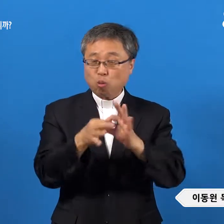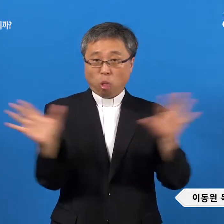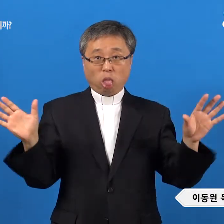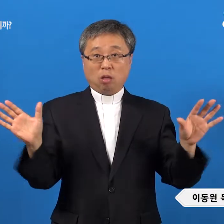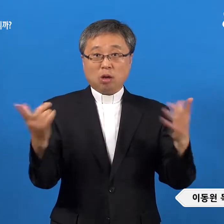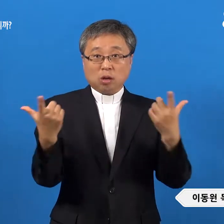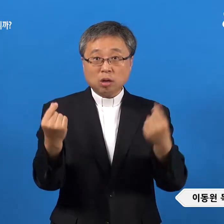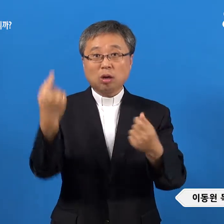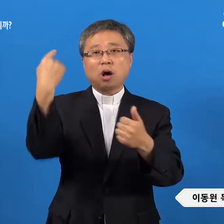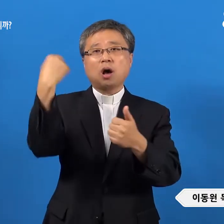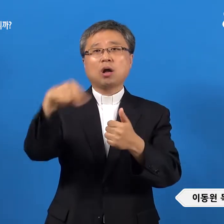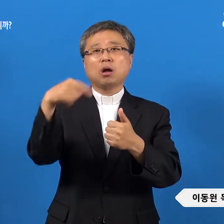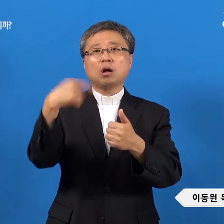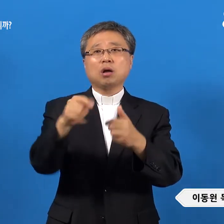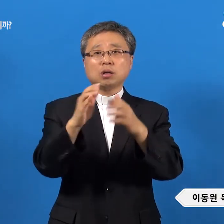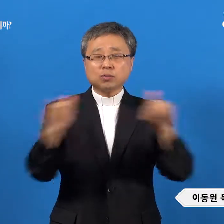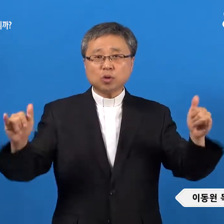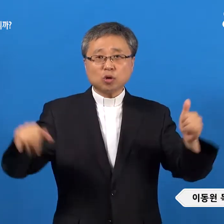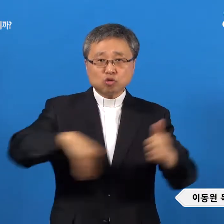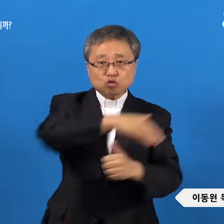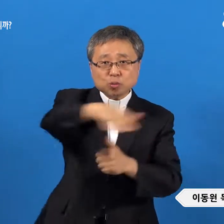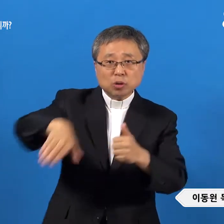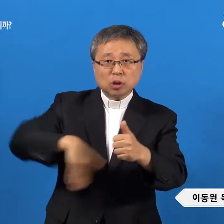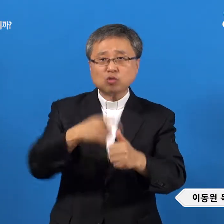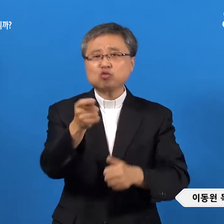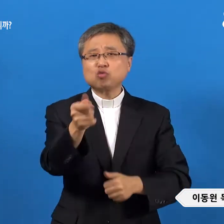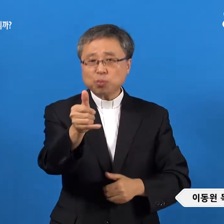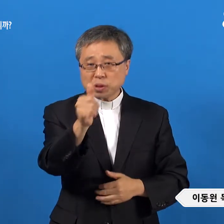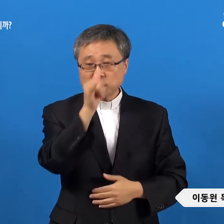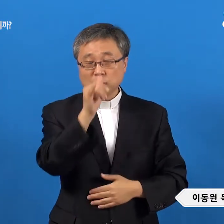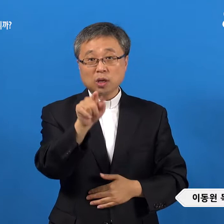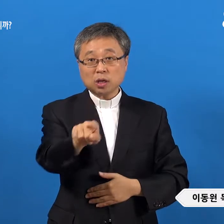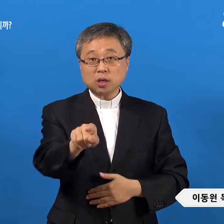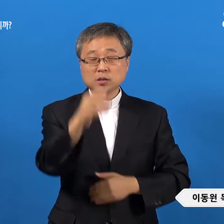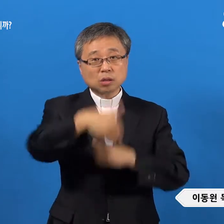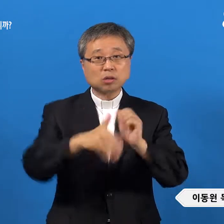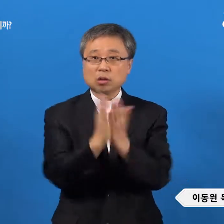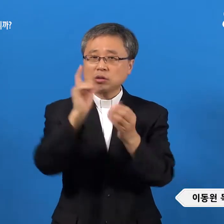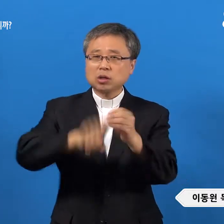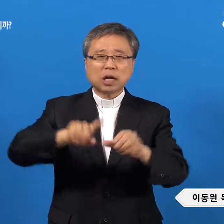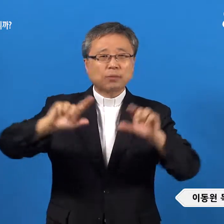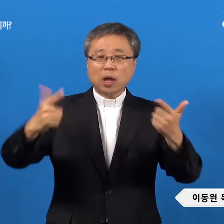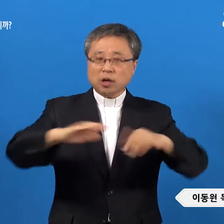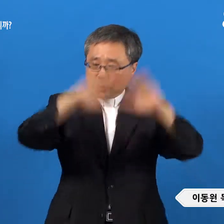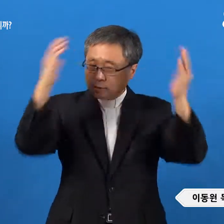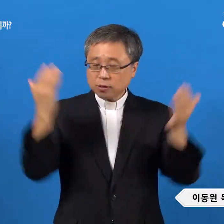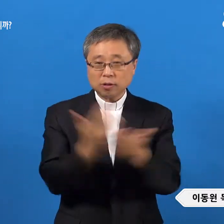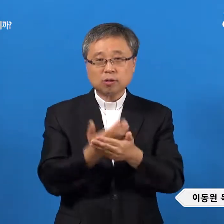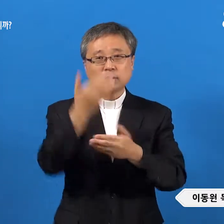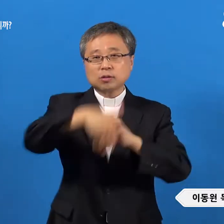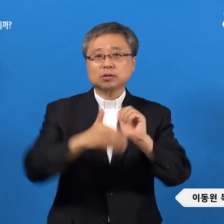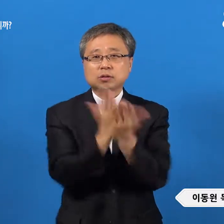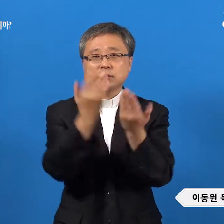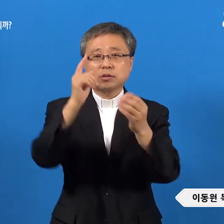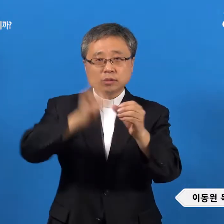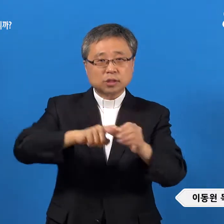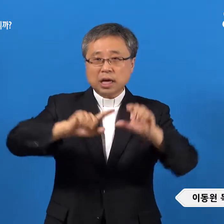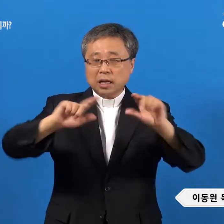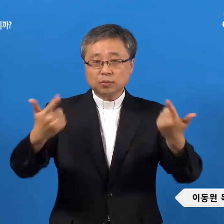없어진다, 이렇게 가르치는 사람들이 우리 주변에 좀 있습니다. 근데 이것은 성경적이 아니에요. 전혀 성경적이 아닙니다.